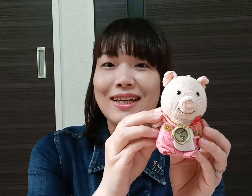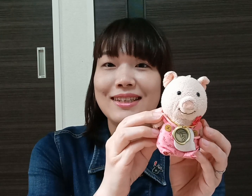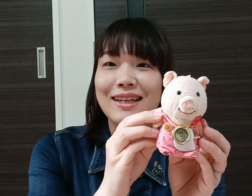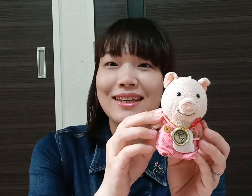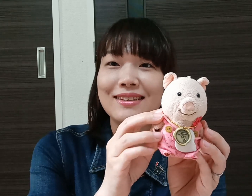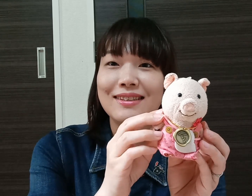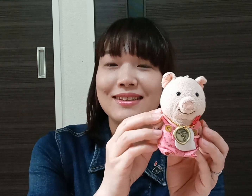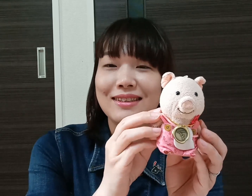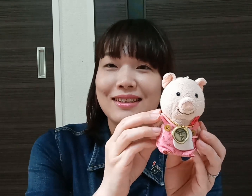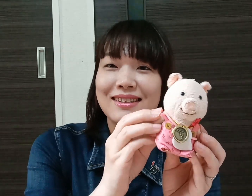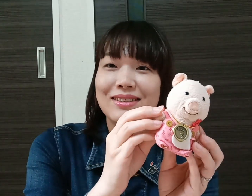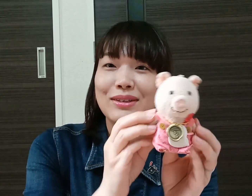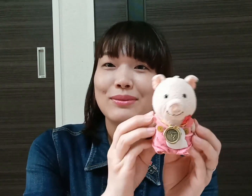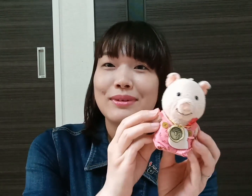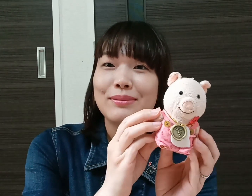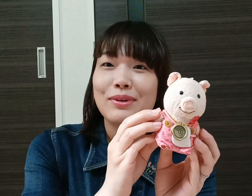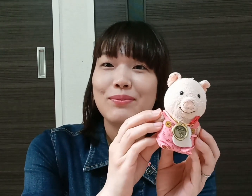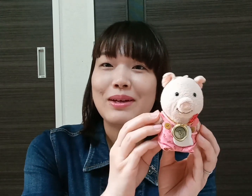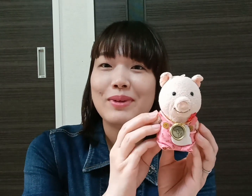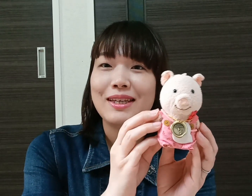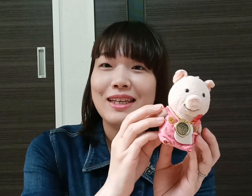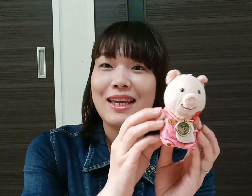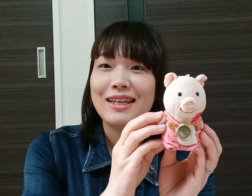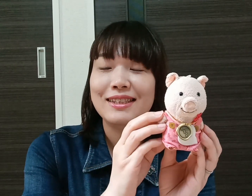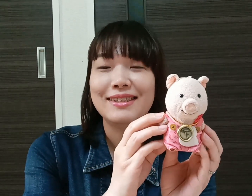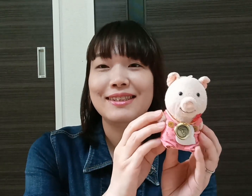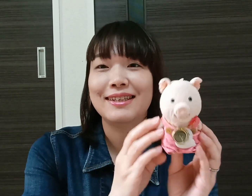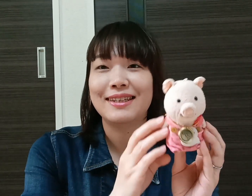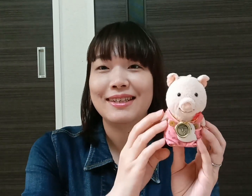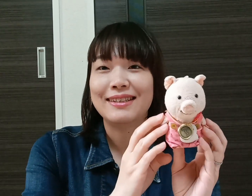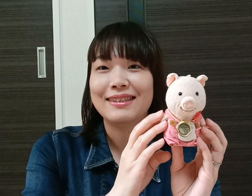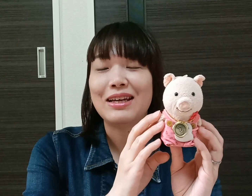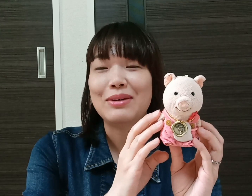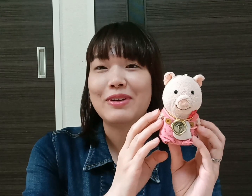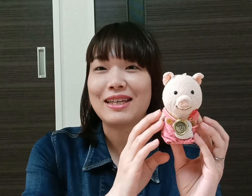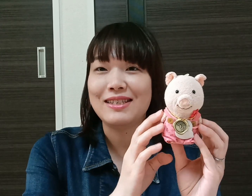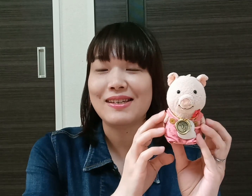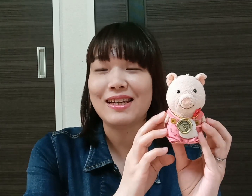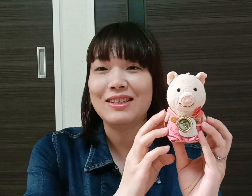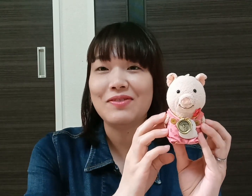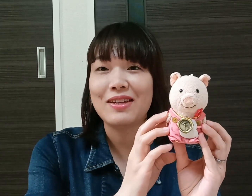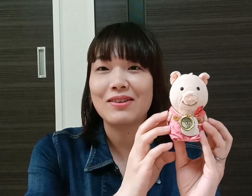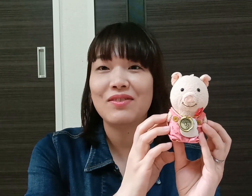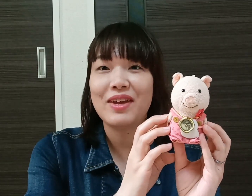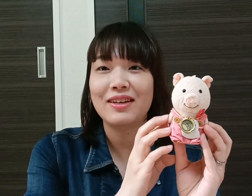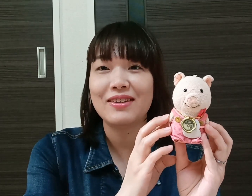皆さん、ママミキです。今日も一緒に手話のお勉